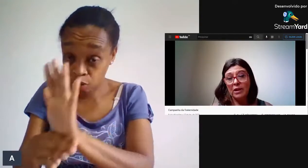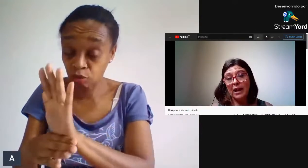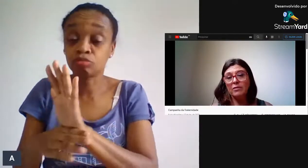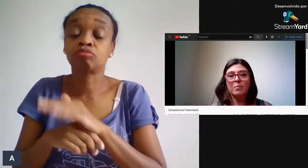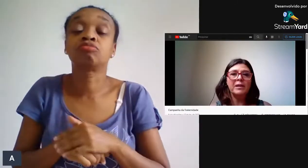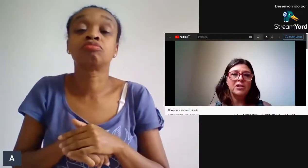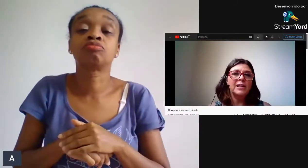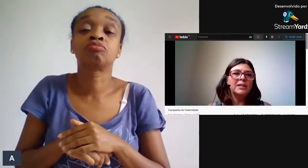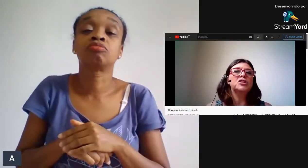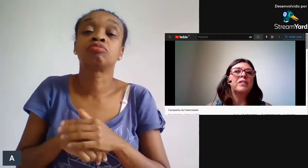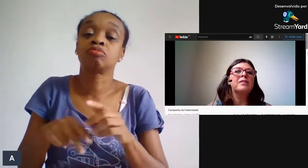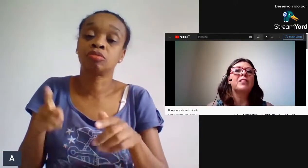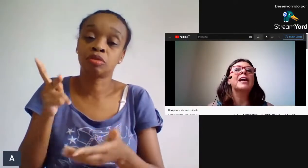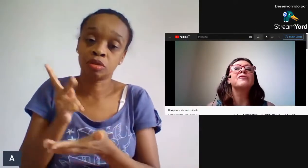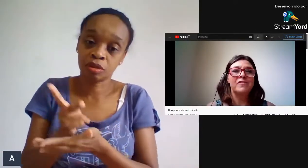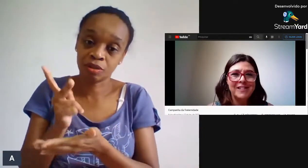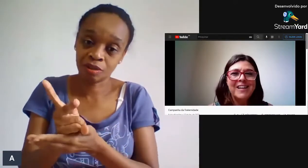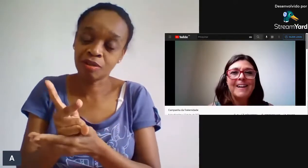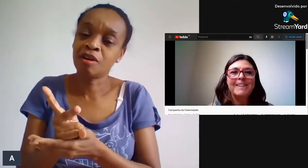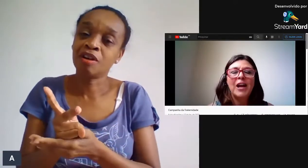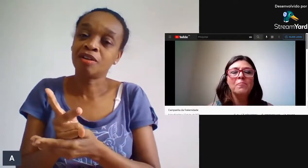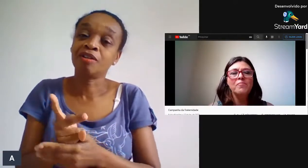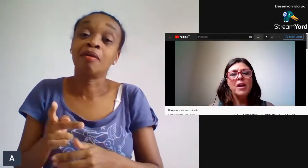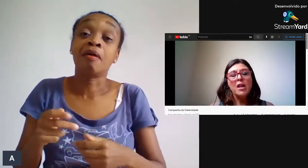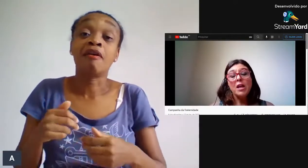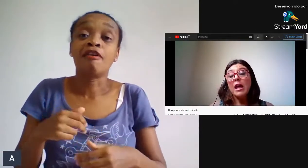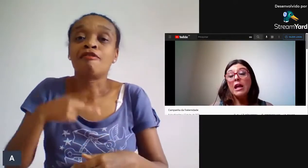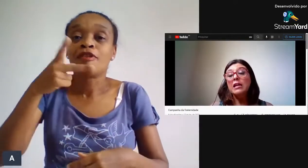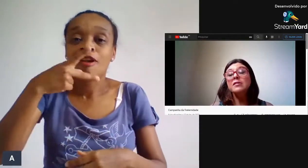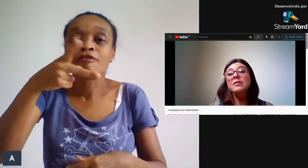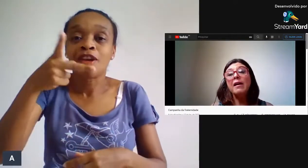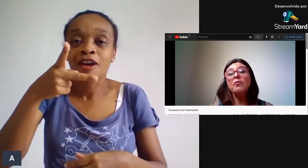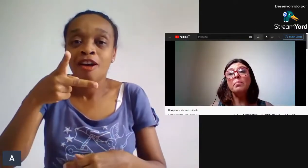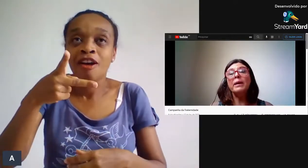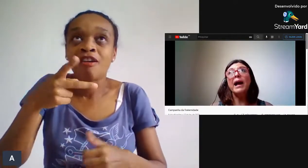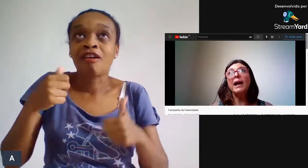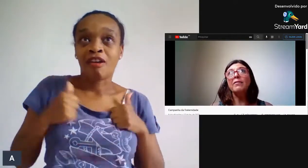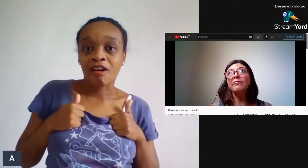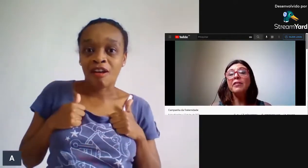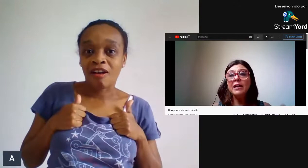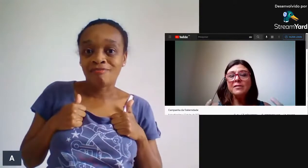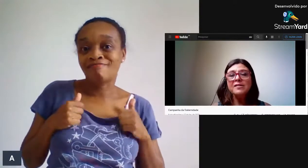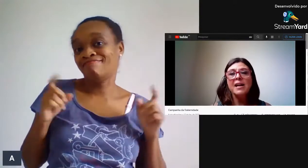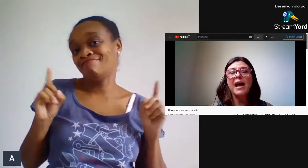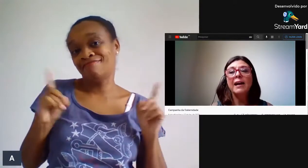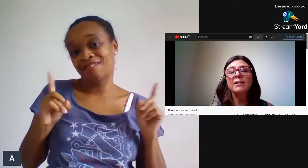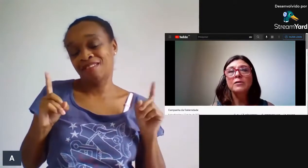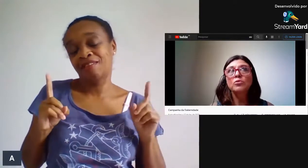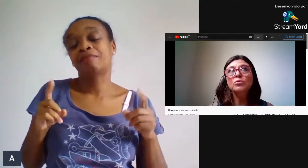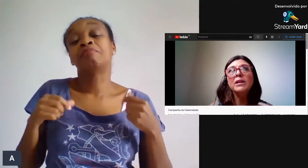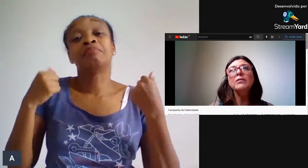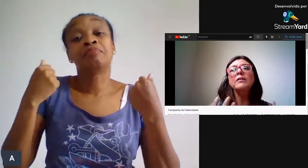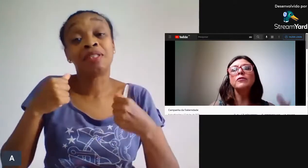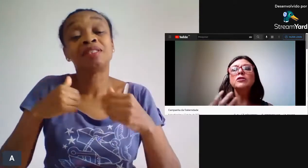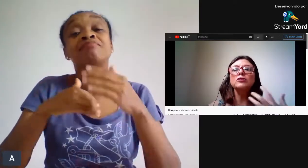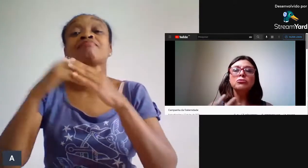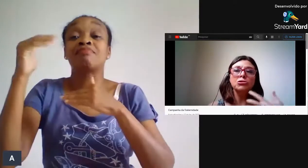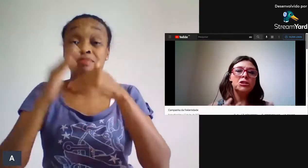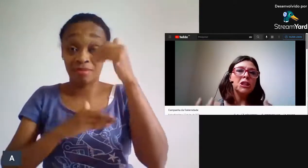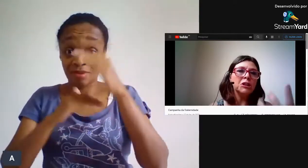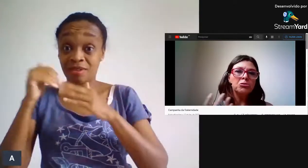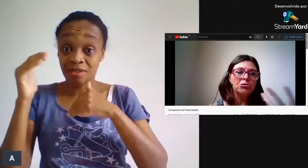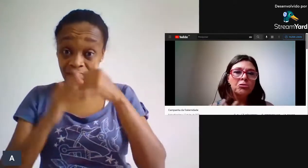ato concreto, né, porque não adianta nada a gente falar e não fazer, né, ele serve para financiar tudo aquilo que